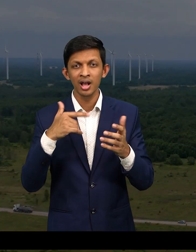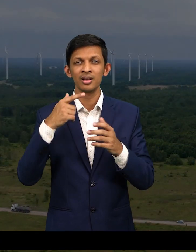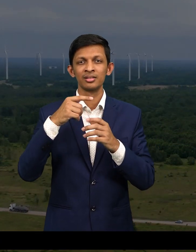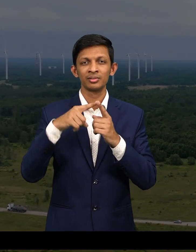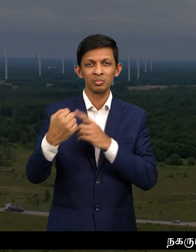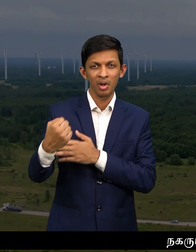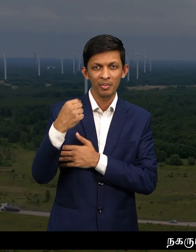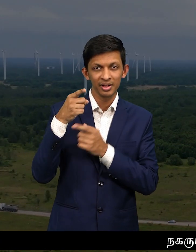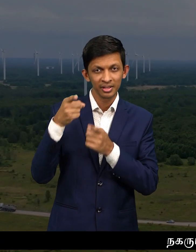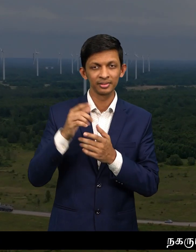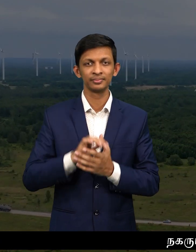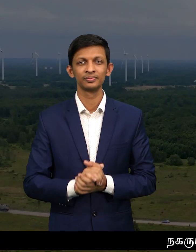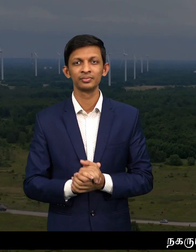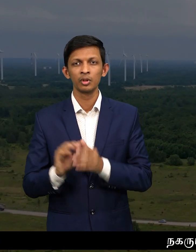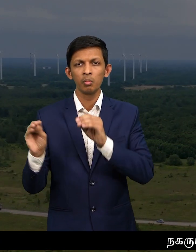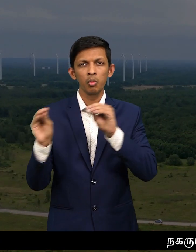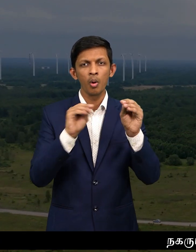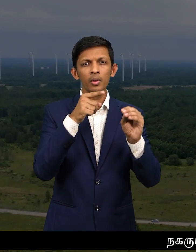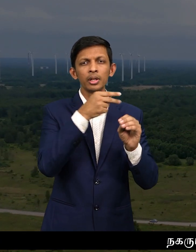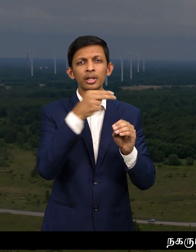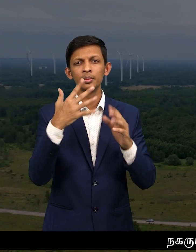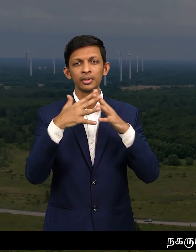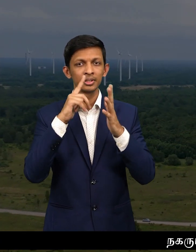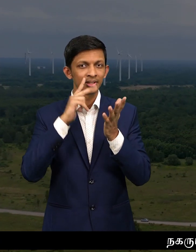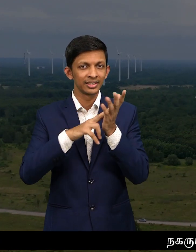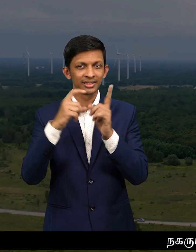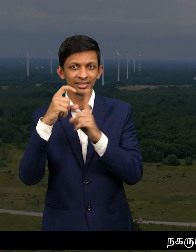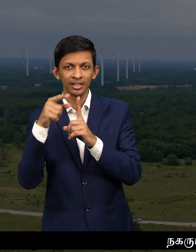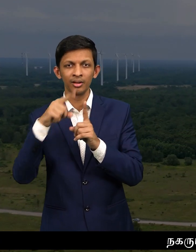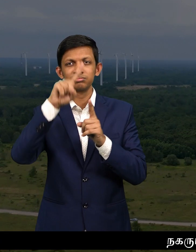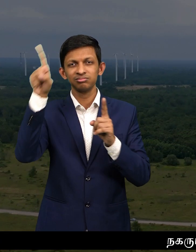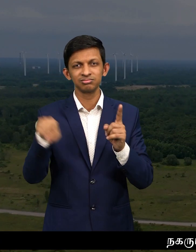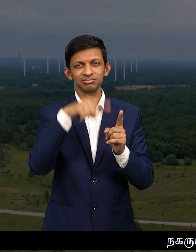காற்றாலை ஆற்றல். நகரும் காற்று காற்று எனப்படும்.